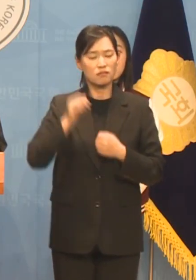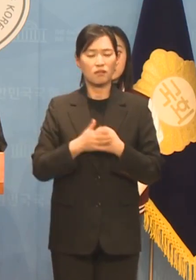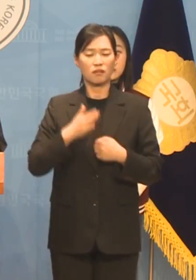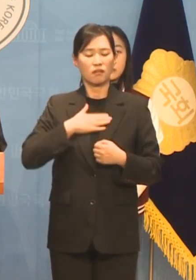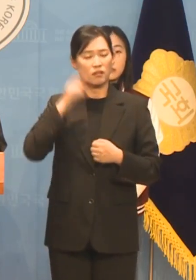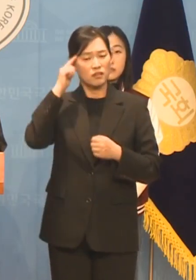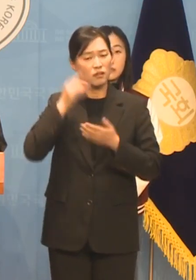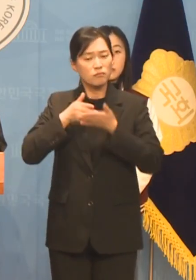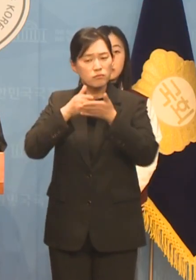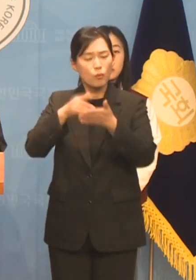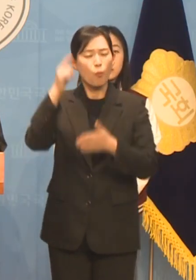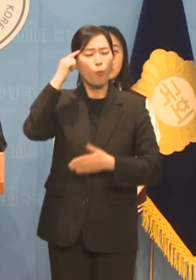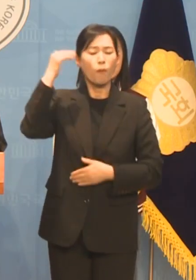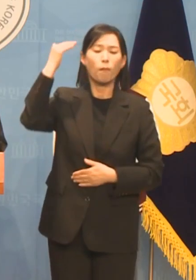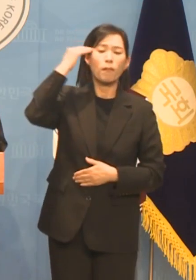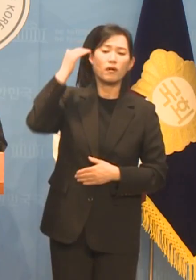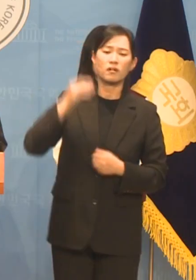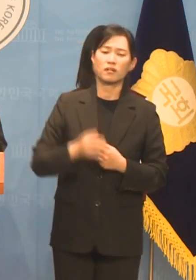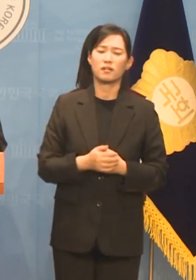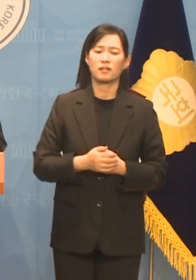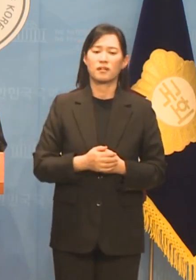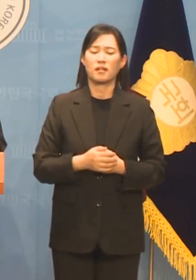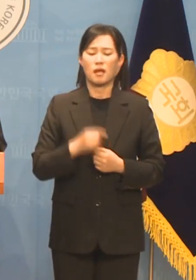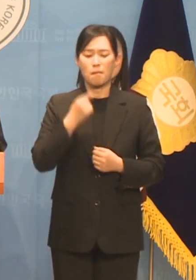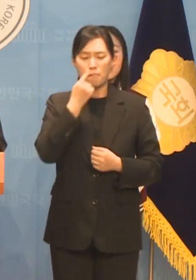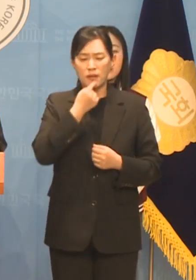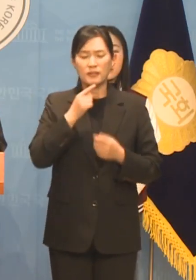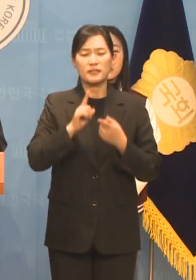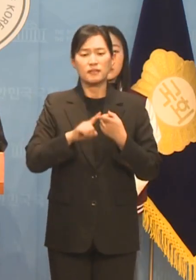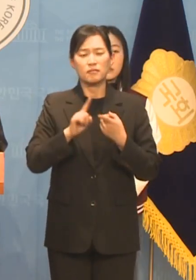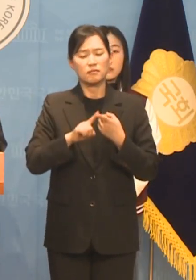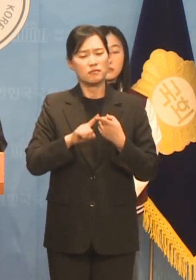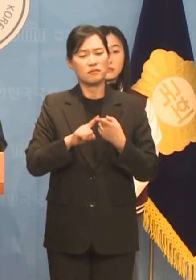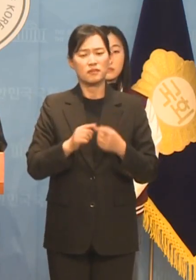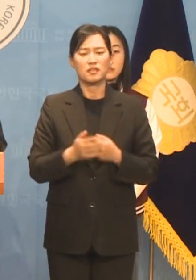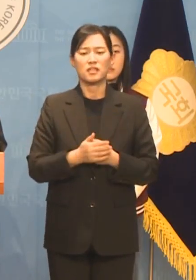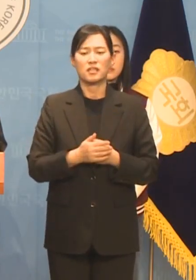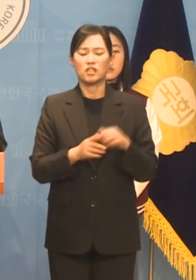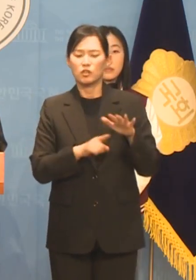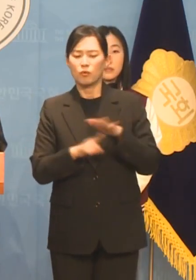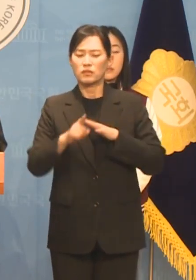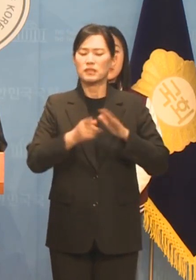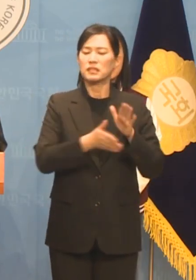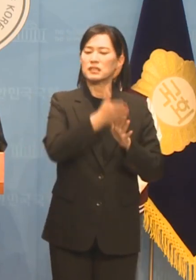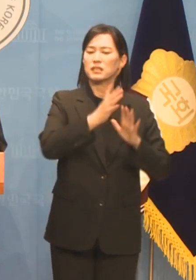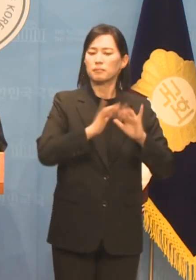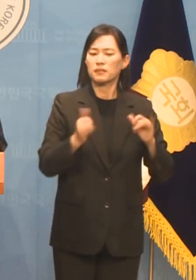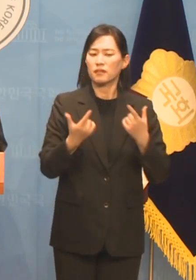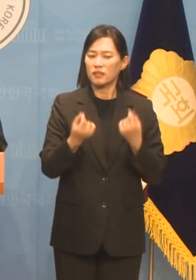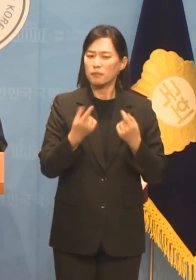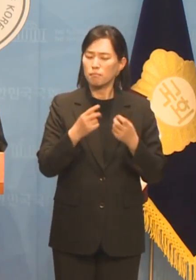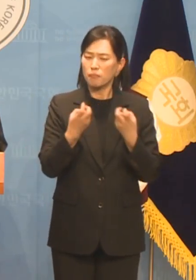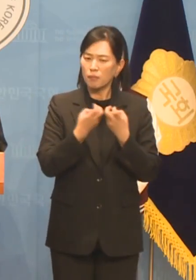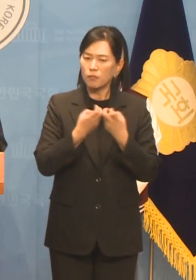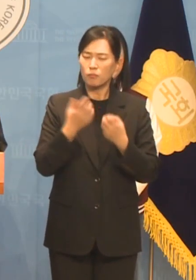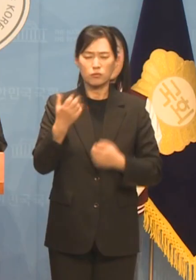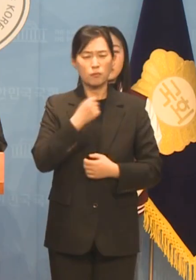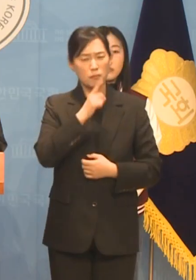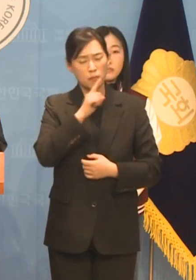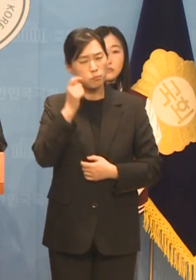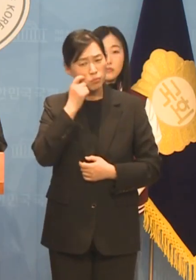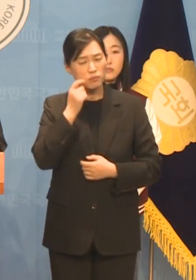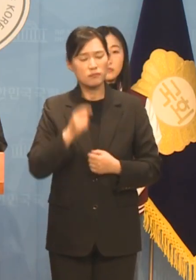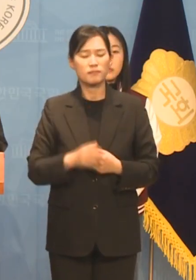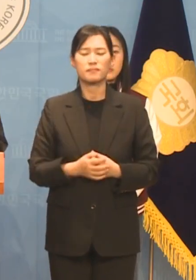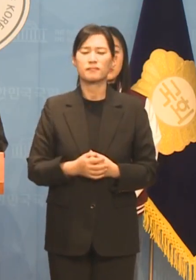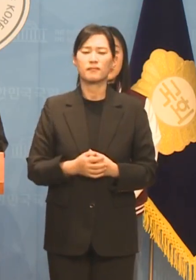개진을 방해하는 것입니까? 논리적인 의사표현으로는 선진 시민다운 신사적인 방법으로는 목소리를 내지 못하는